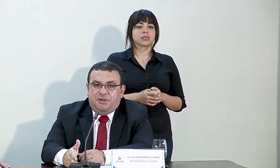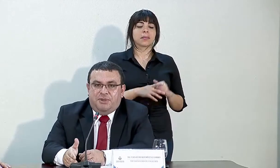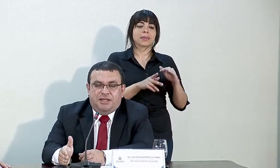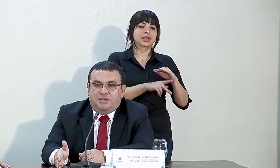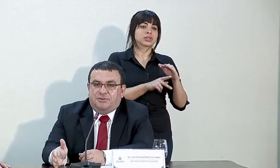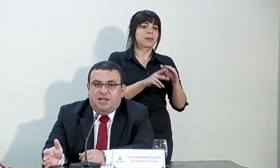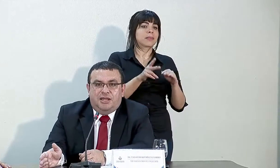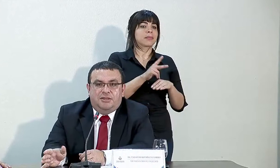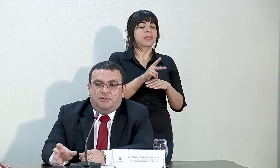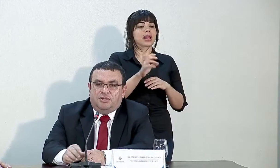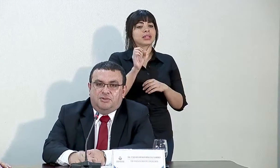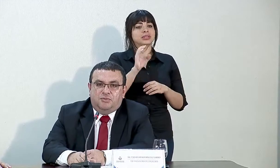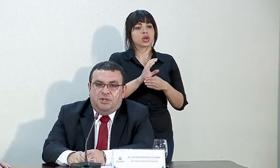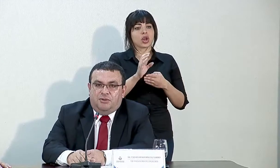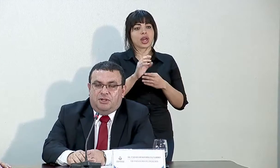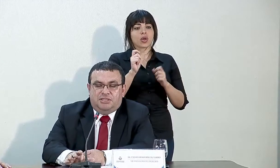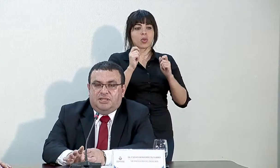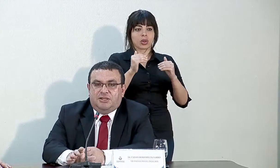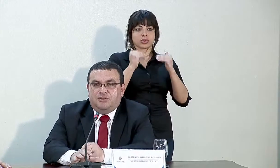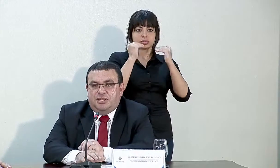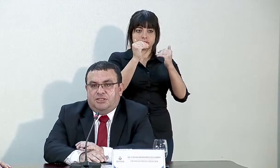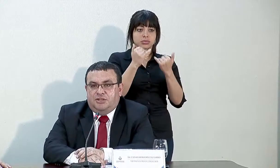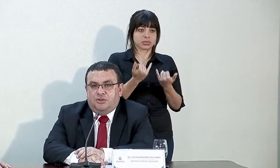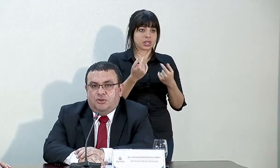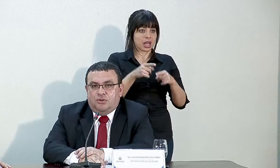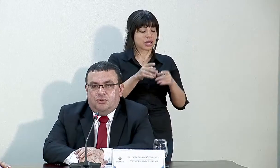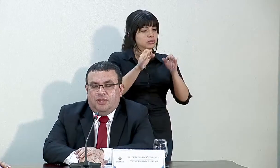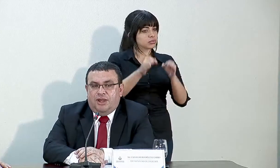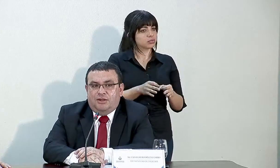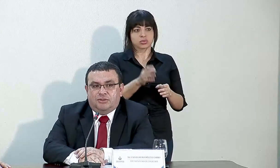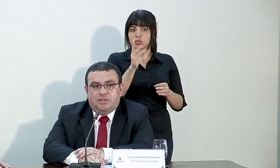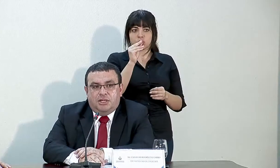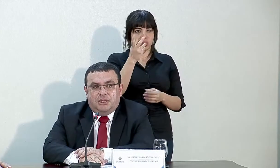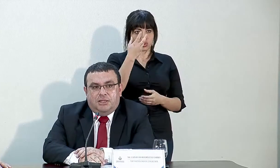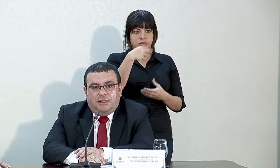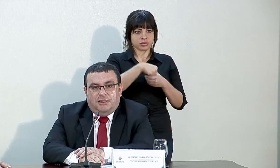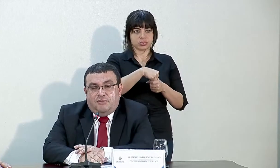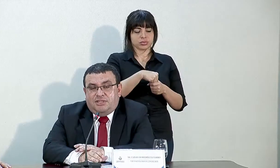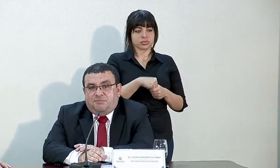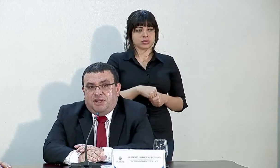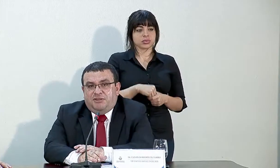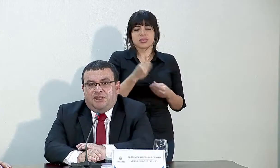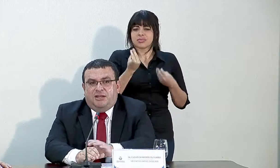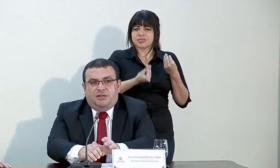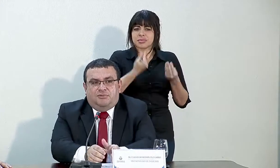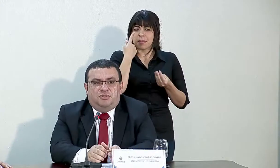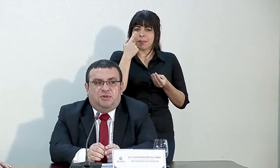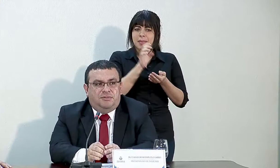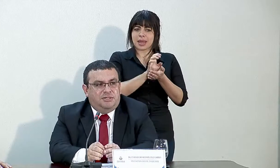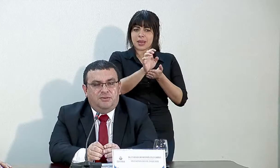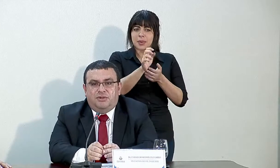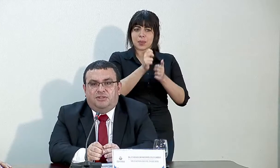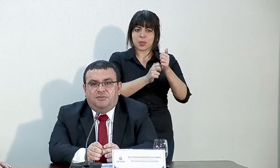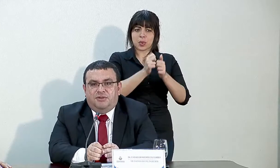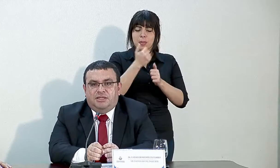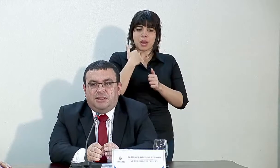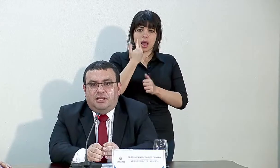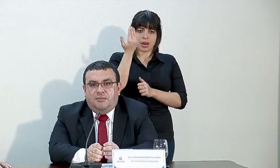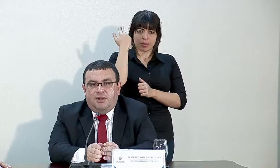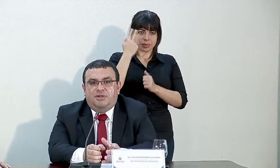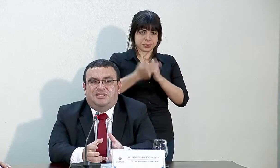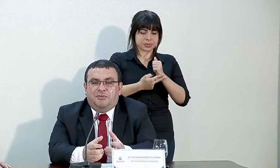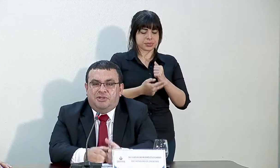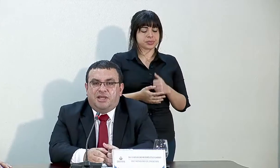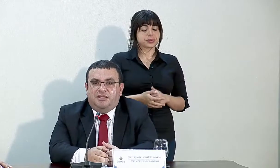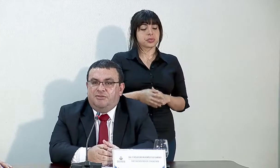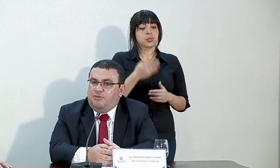preescolar, primaria, secundaria y educación superior. En este caso se decidió no grabarlos. ¿Qué vamos a hacer para evitar, digamos, los problemas que hubo la última vez?